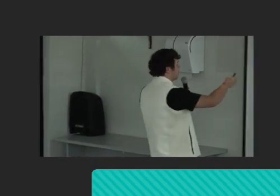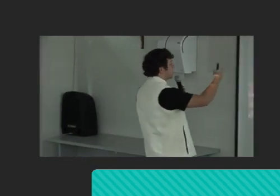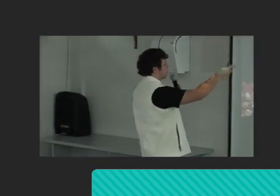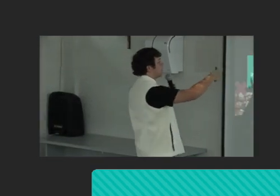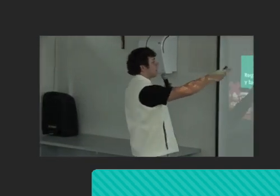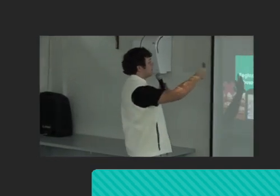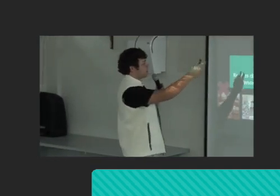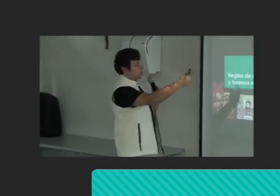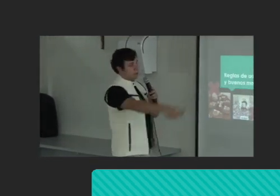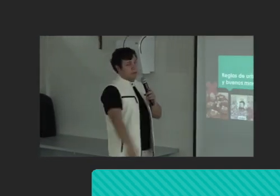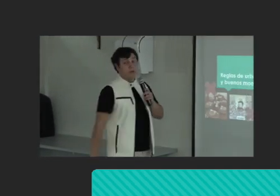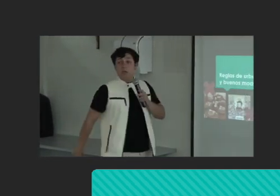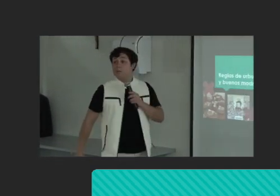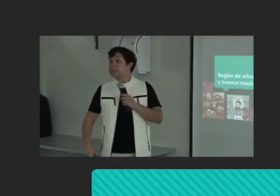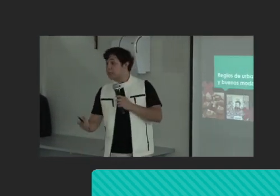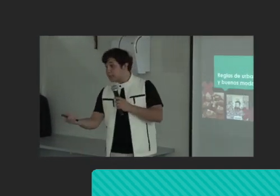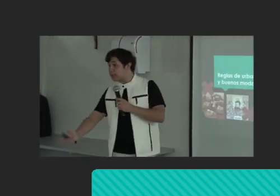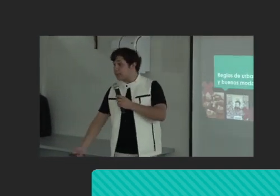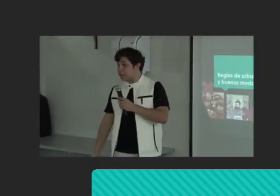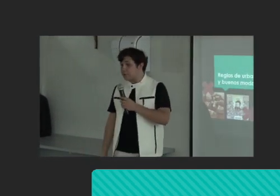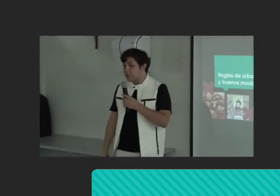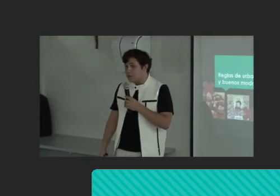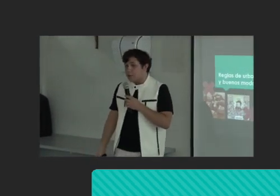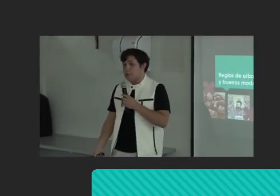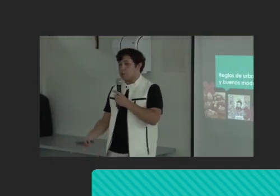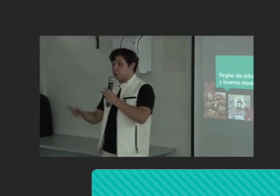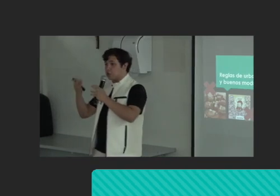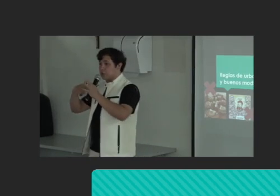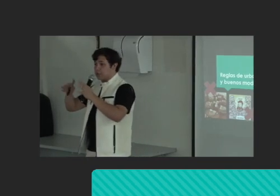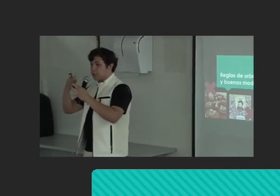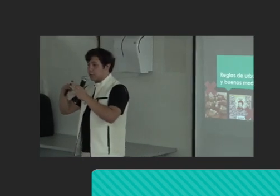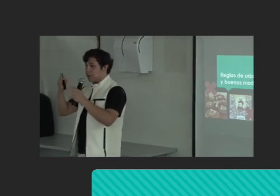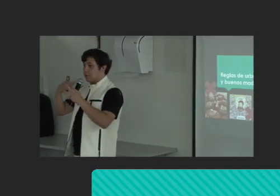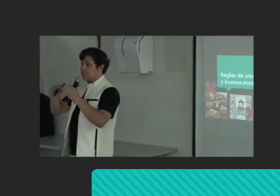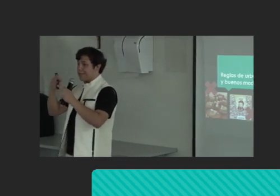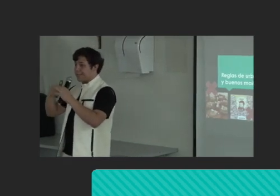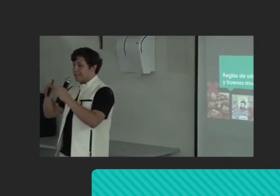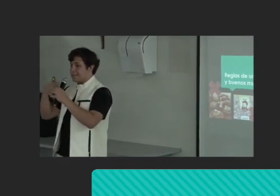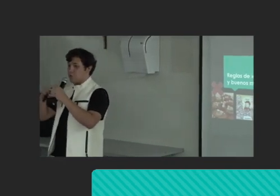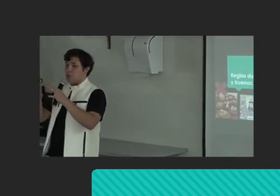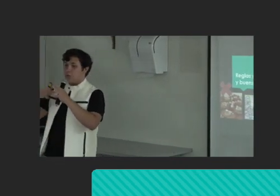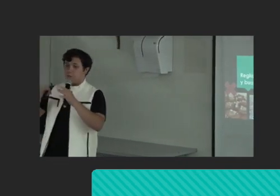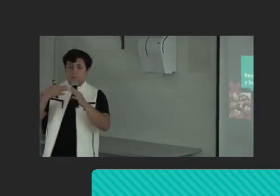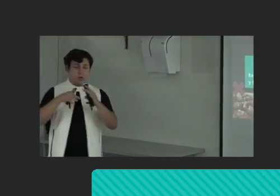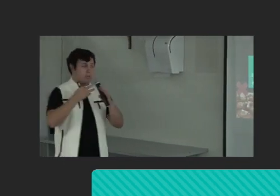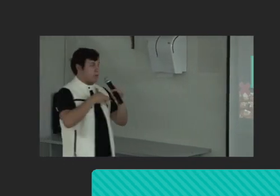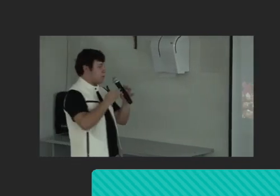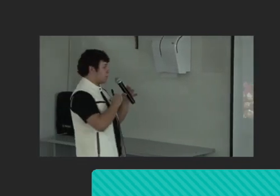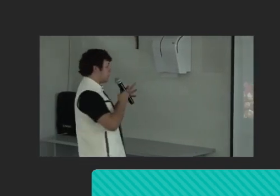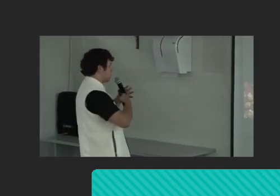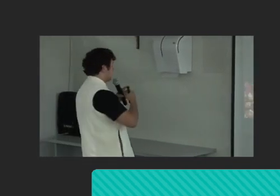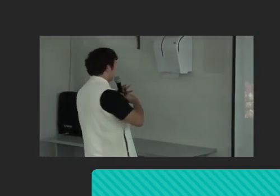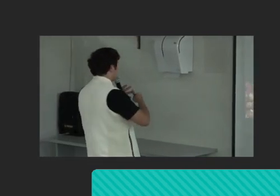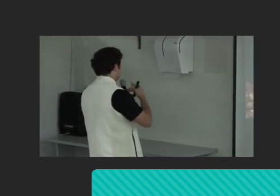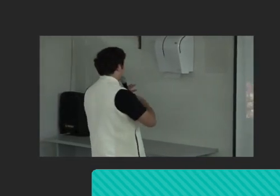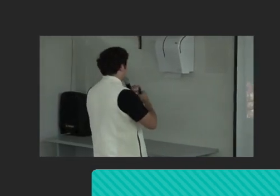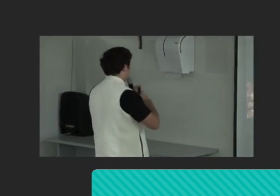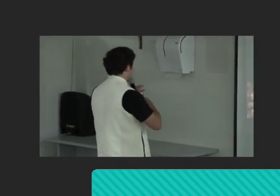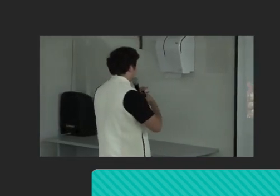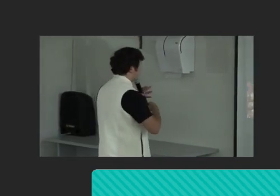sigo hablando, me siguen entendiendo. Pero si yo estoy haciendo en lengua de señas esto y me volteo, ¿qué estoy diciendo?